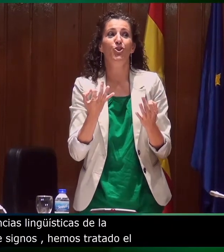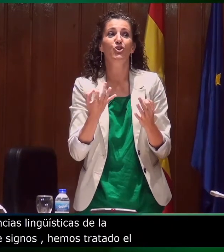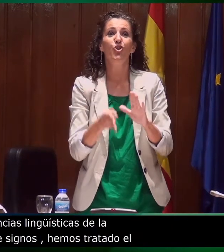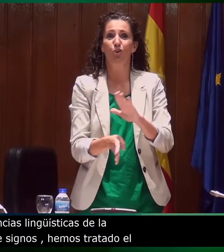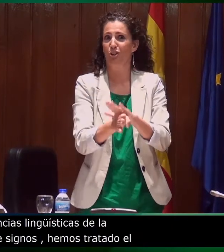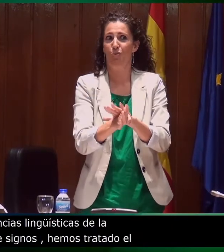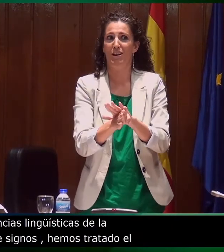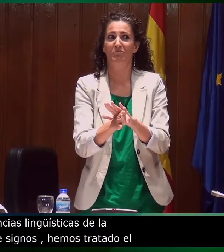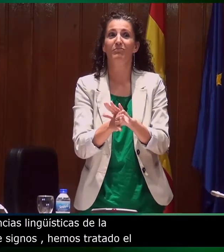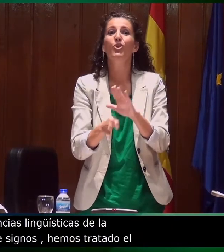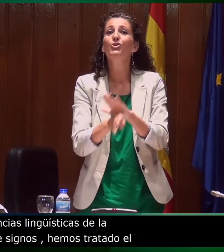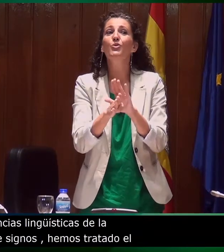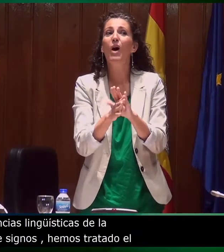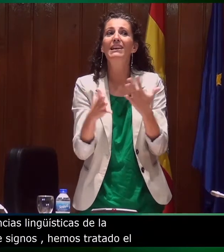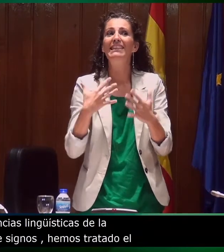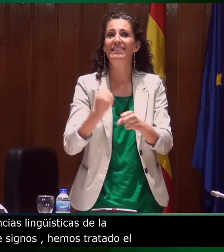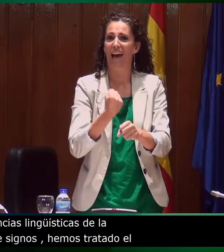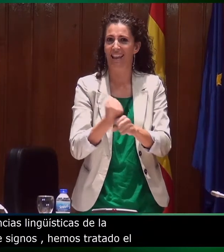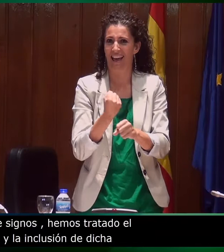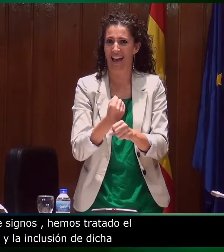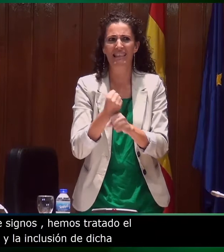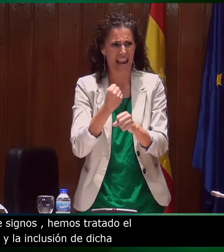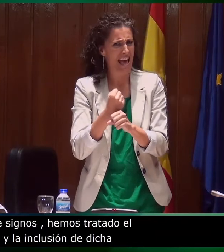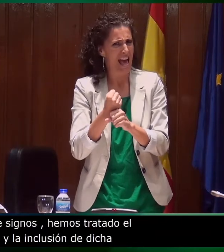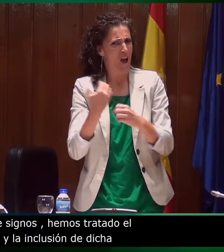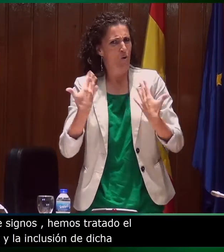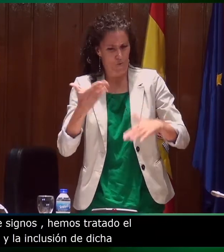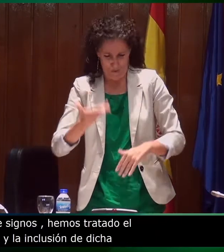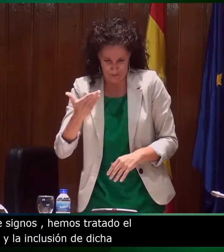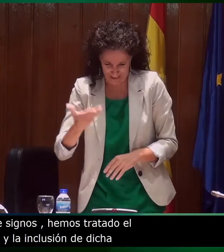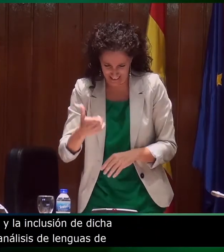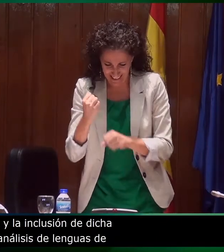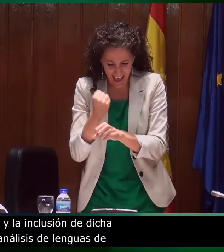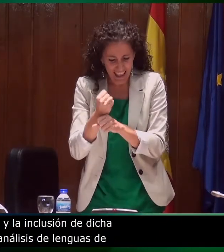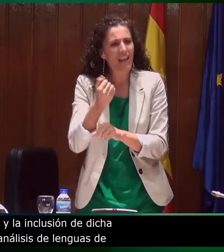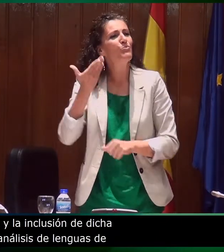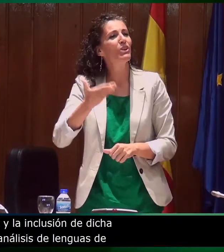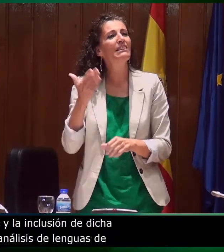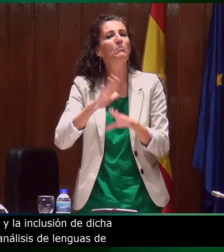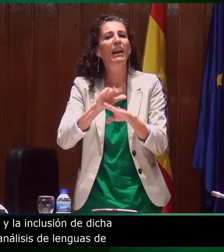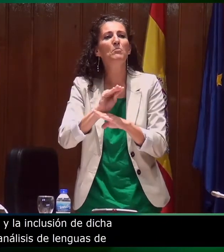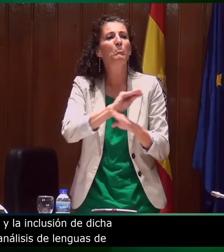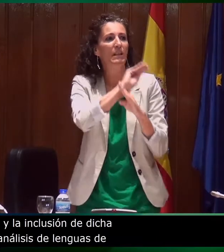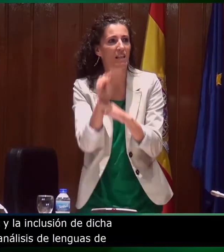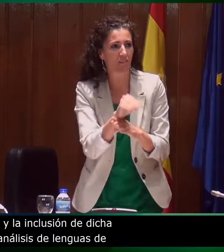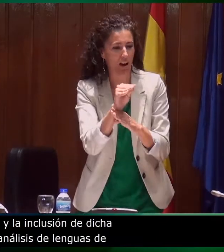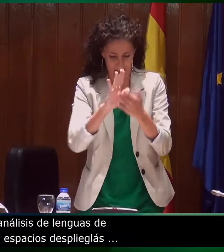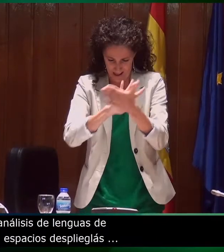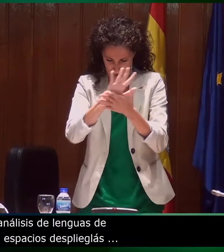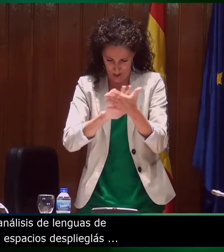por todo ello consideramos que debemos seguir trabajando es una tarea bastante importante para